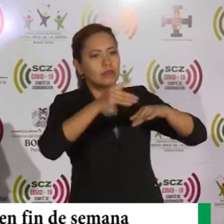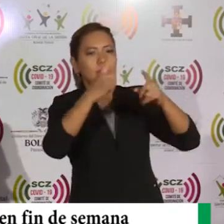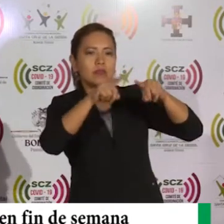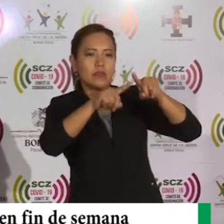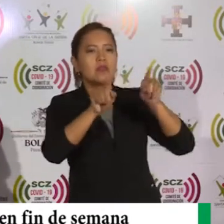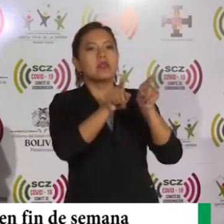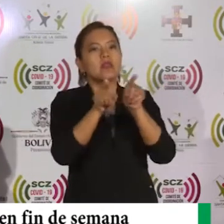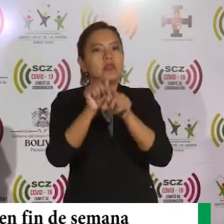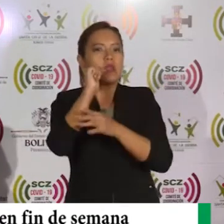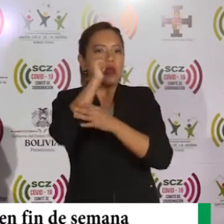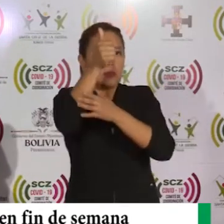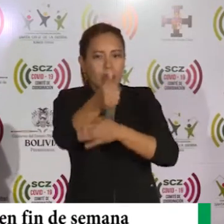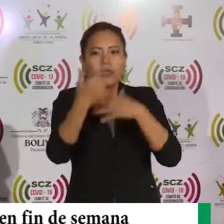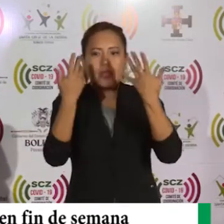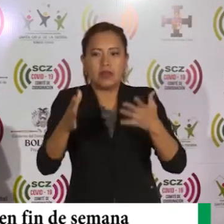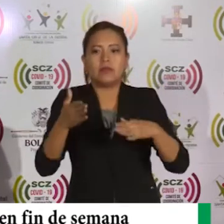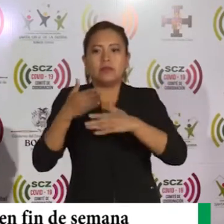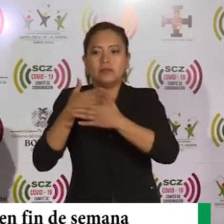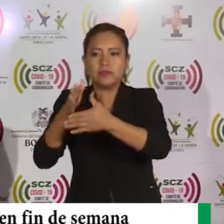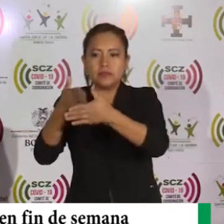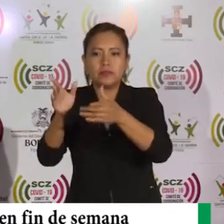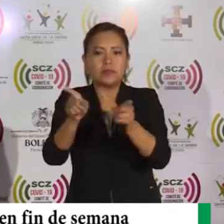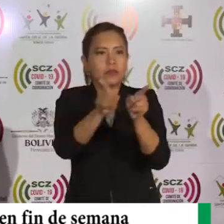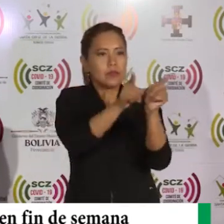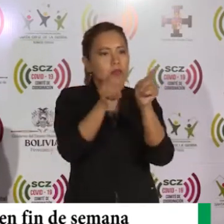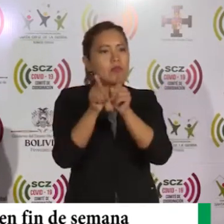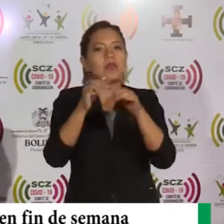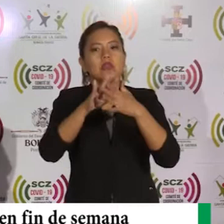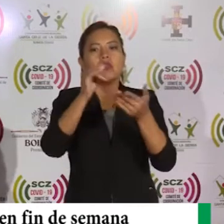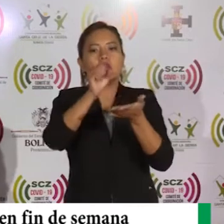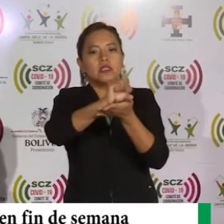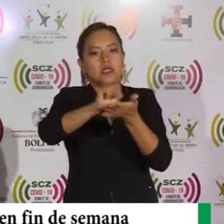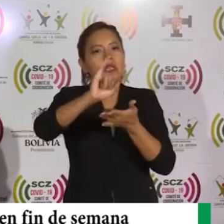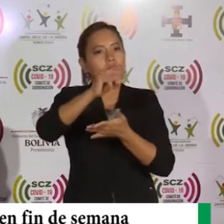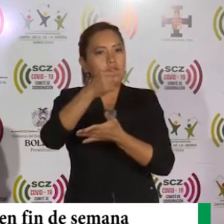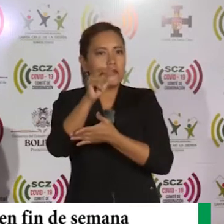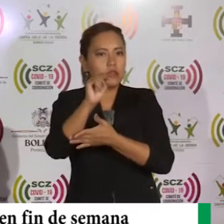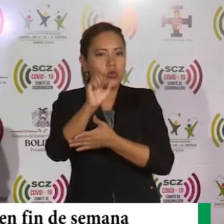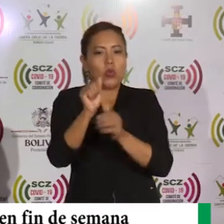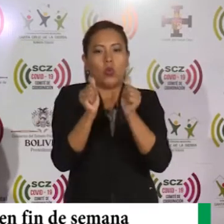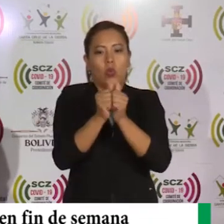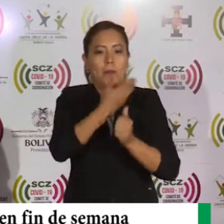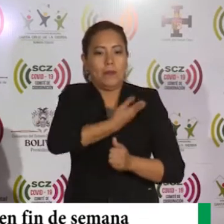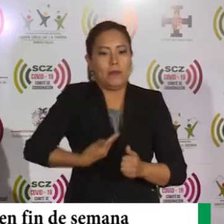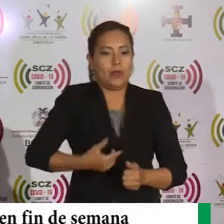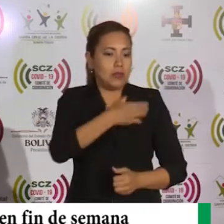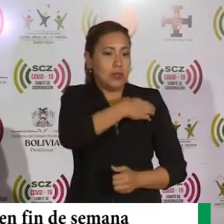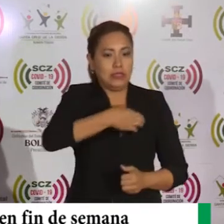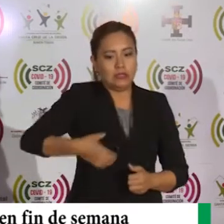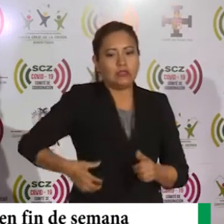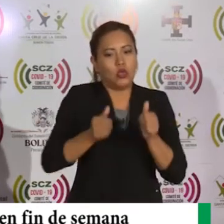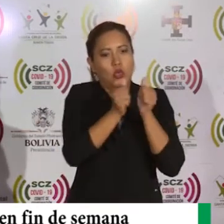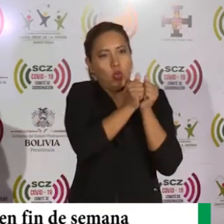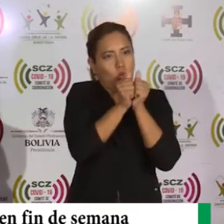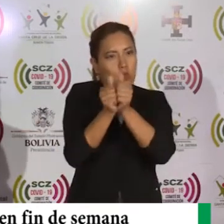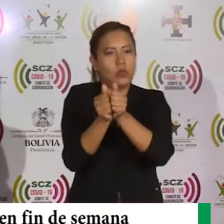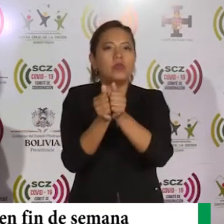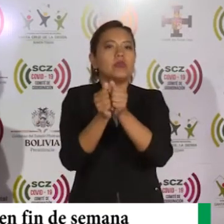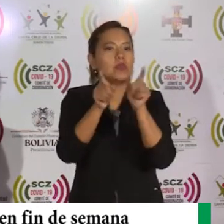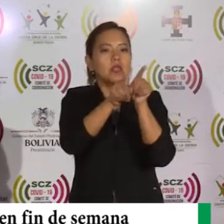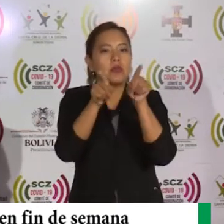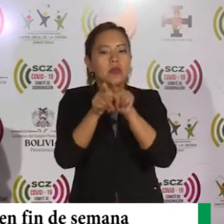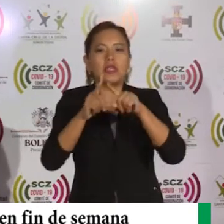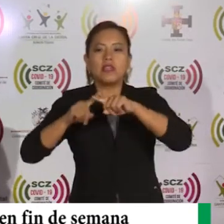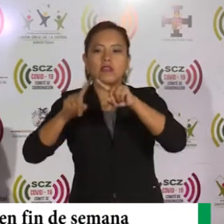También mañana vamos a empezar la distribución en San Ignacio de Velasco, con la presencia del gobernador Rubén Costa. Y en el caso de